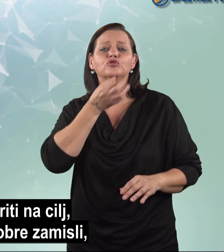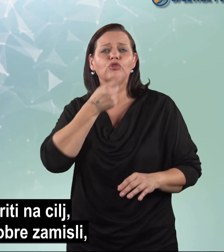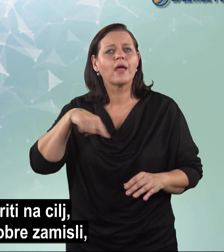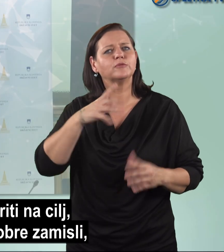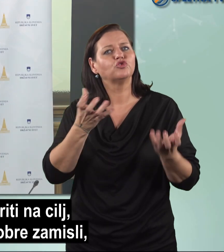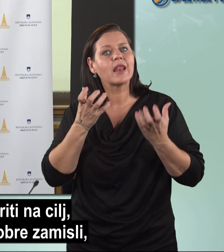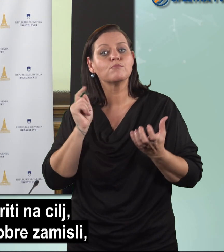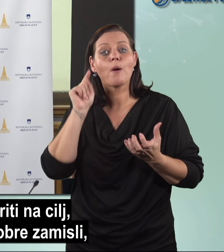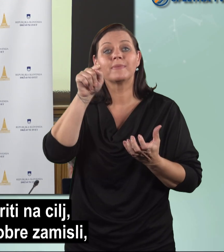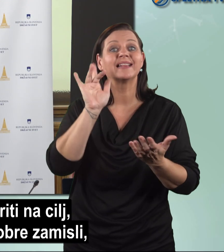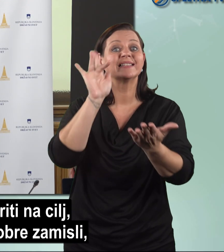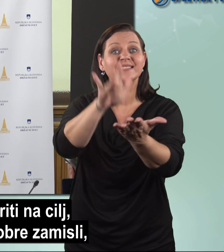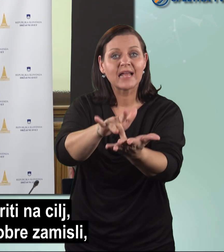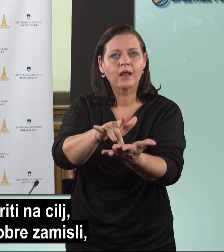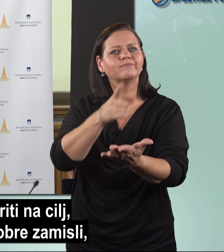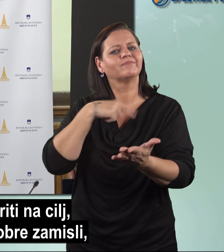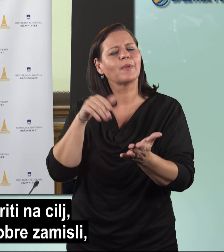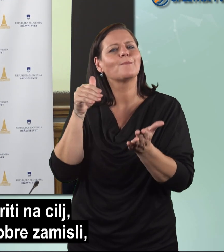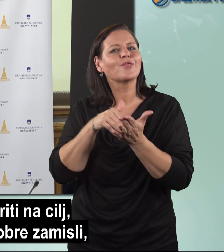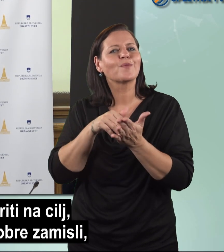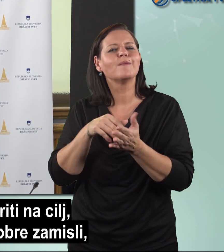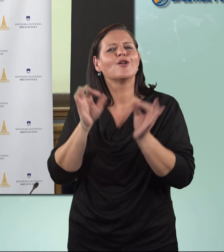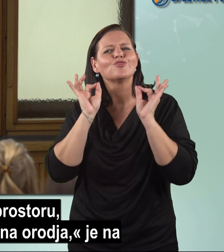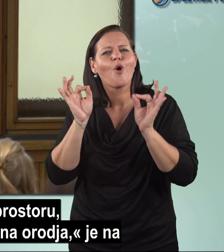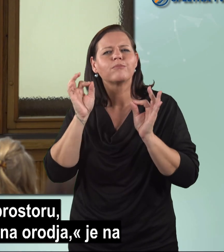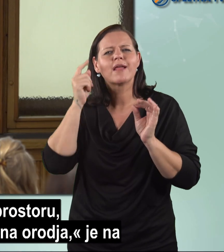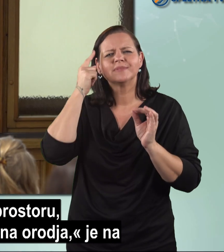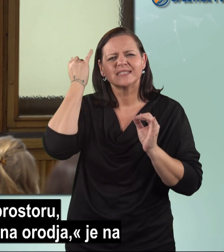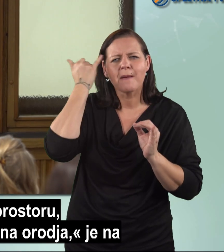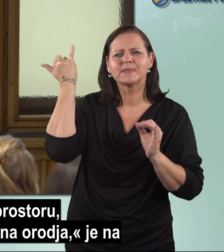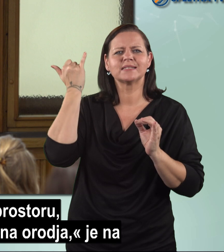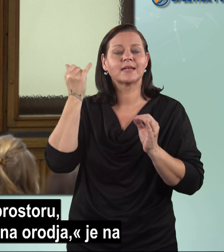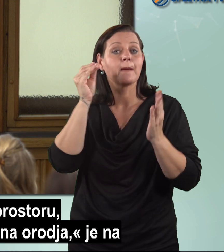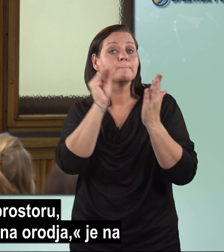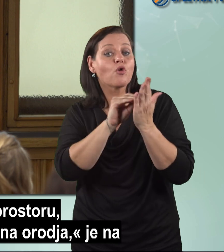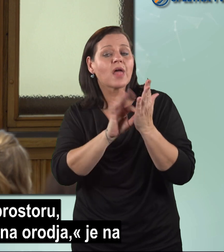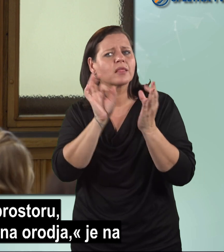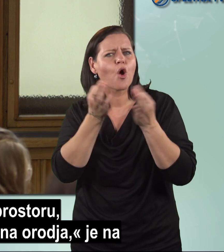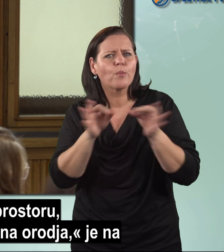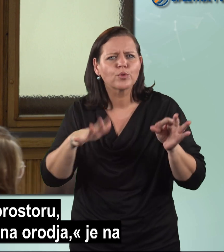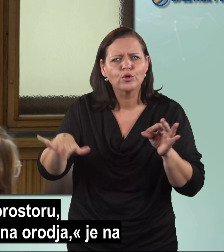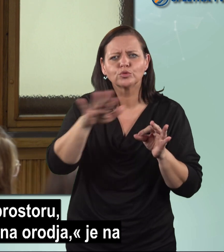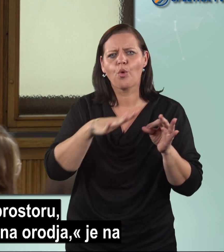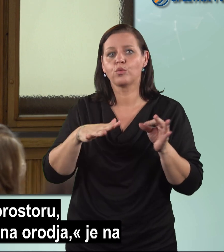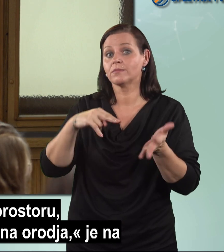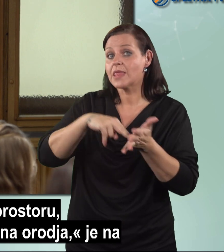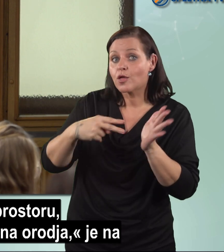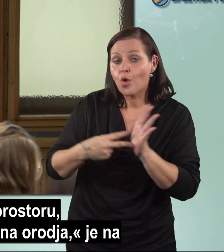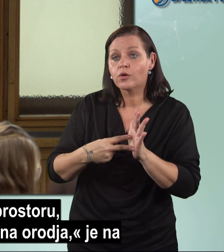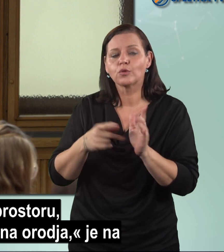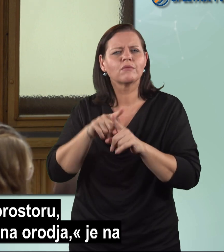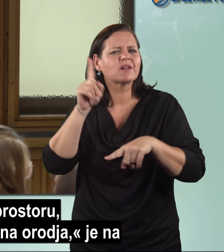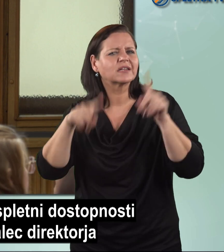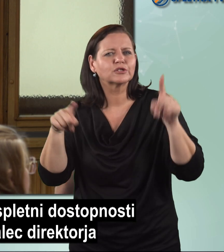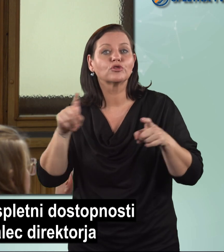Če želimo priti na cilj, potrebujemo dobre zamisli, podatke o prostoru, tehnologijo in različna orodja, je